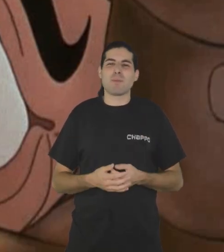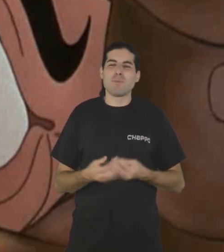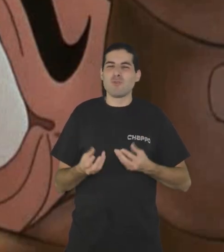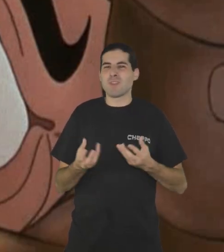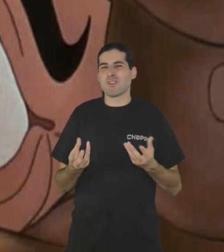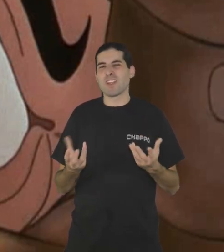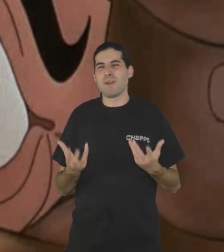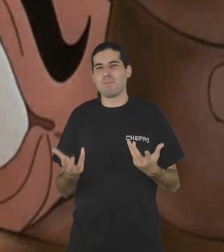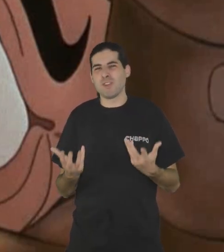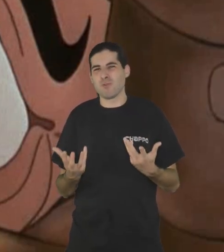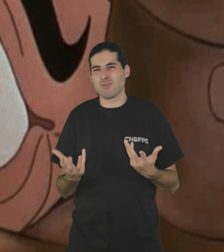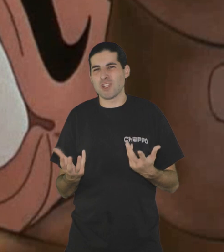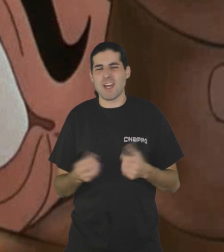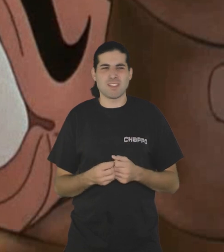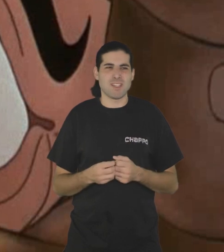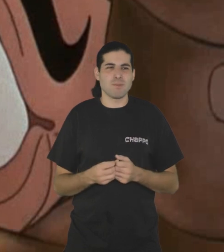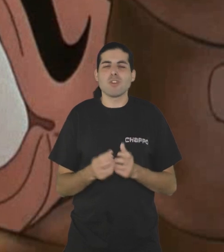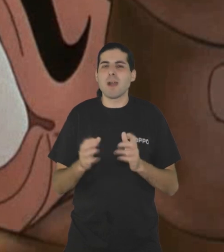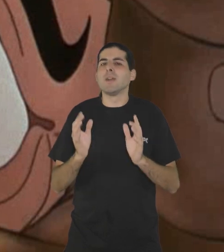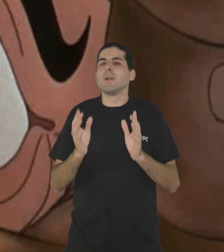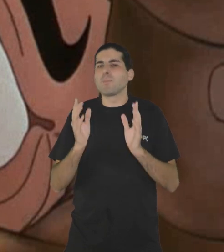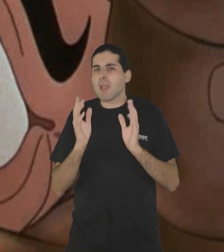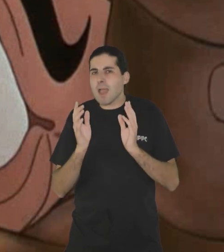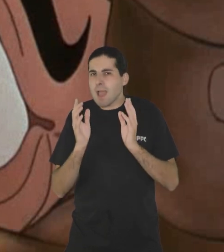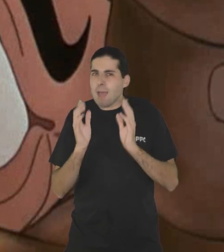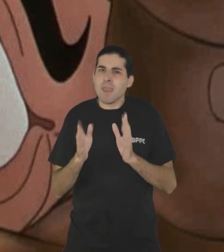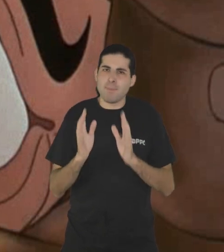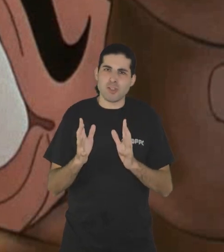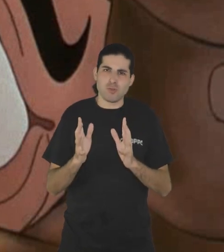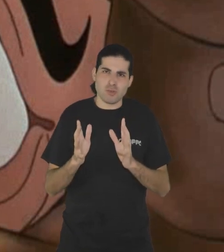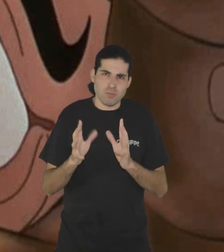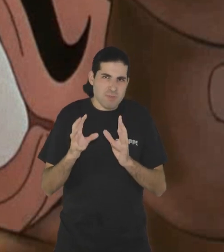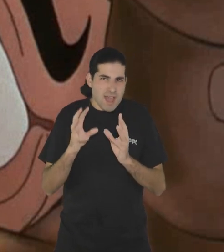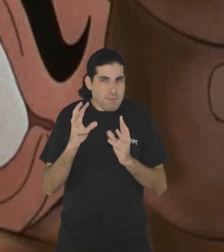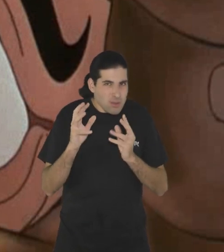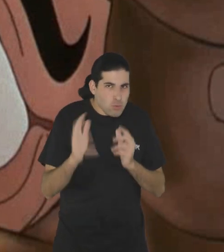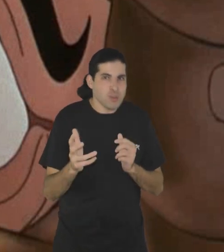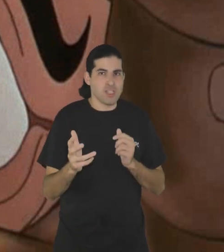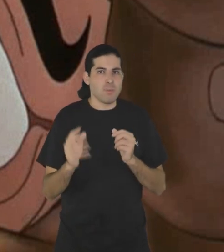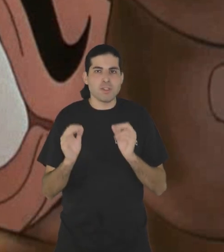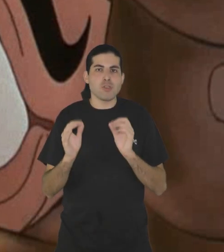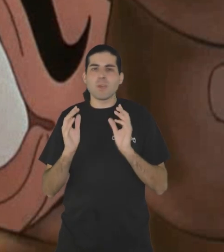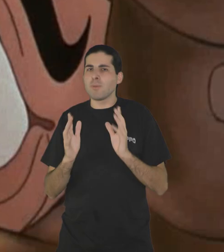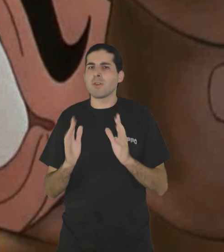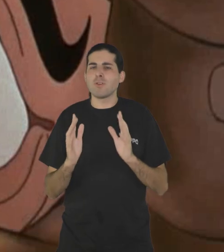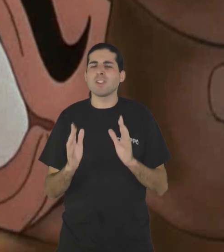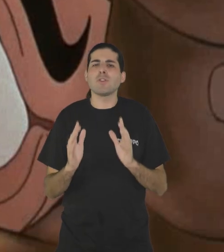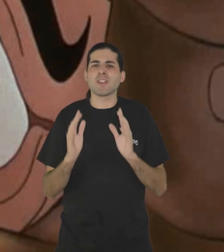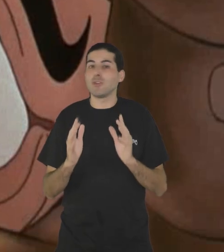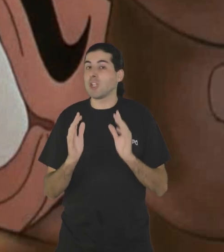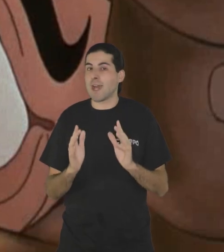rapito l'arpa, ma è più una sorta di bambino questo gigante. Insomma, a me è piaciuto, mi ha incuriosito, il personaggio che